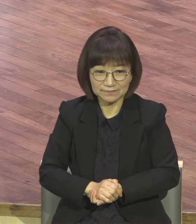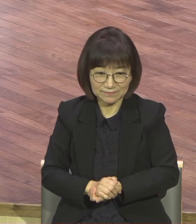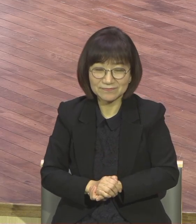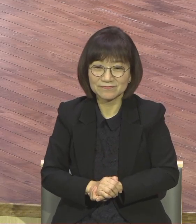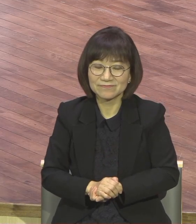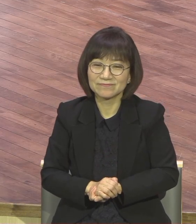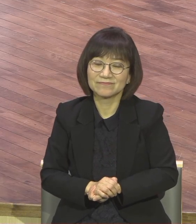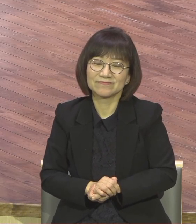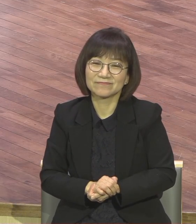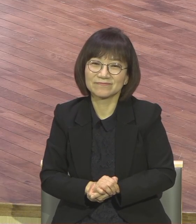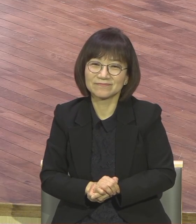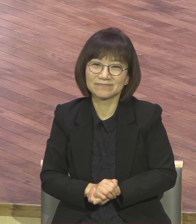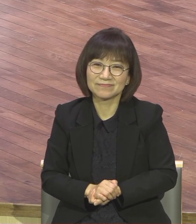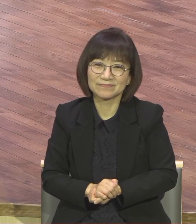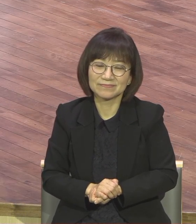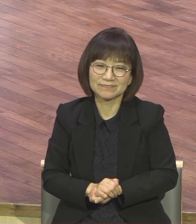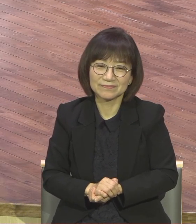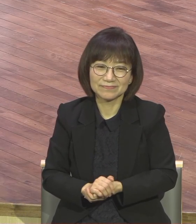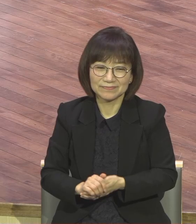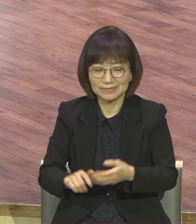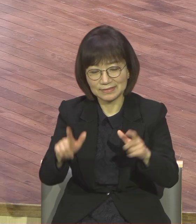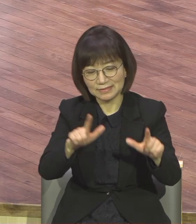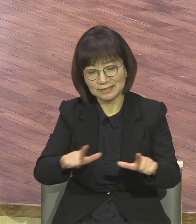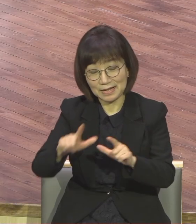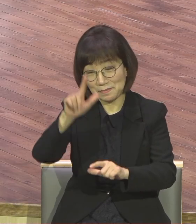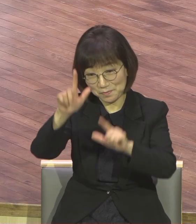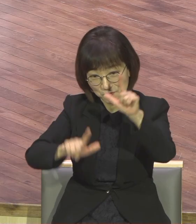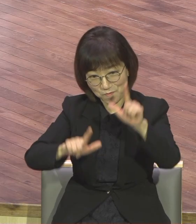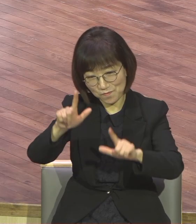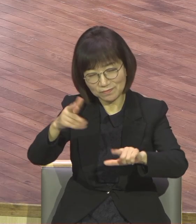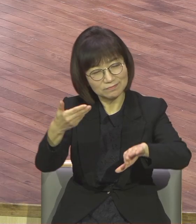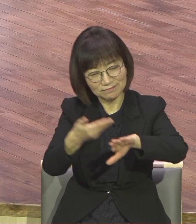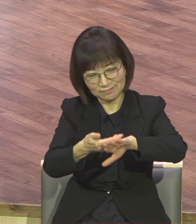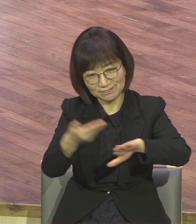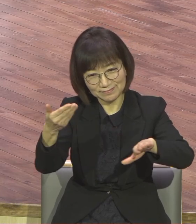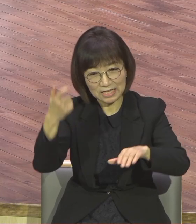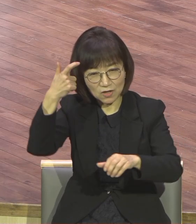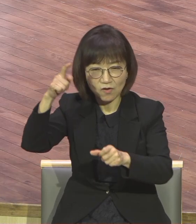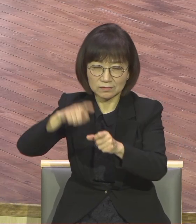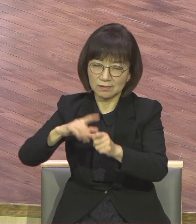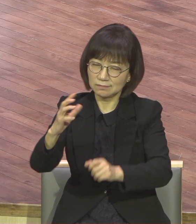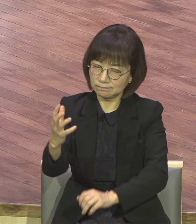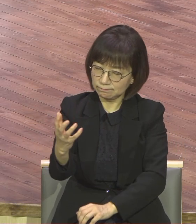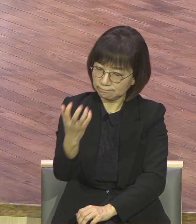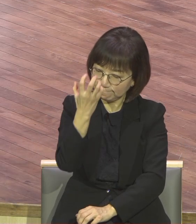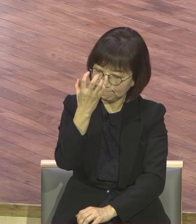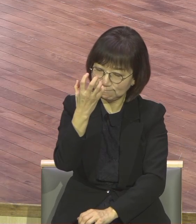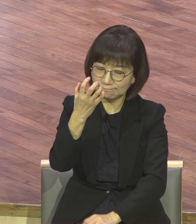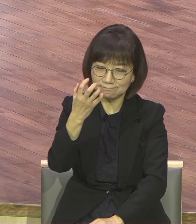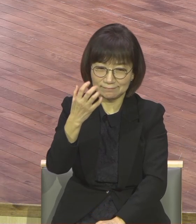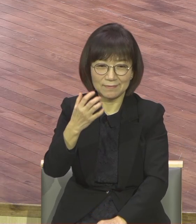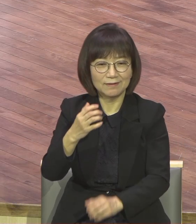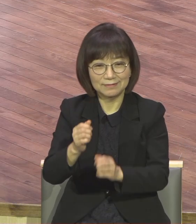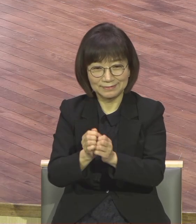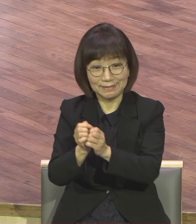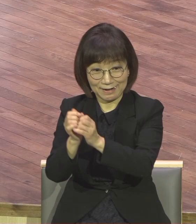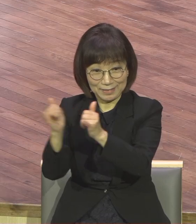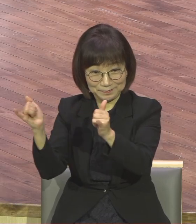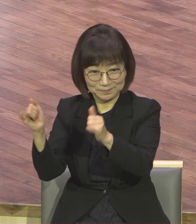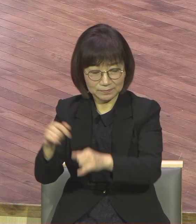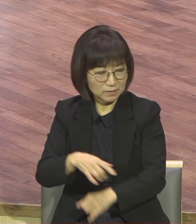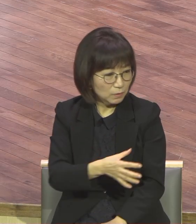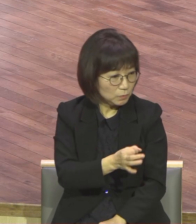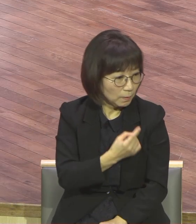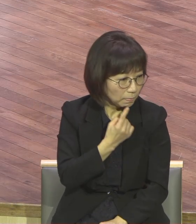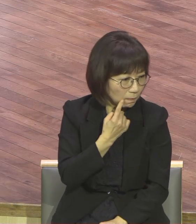삶 자체가 다르지요. 영적 품격 있는 사람은 돈 앞에, 권력